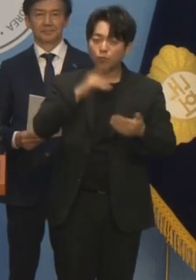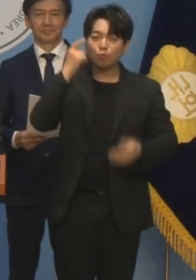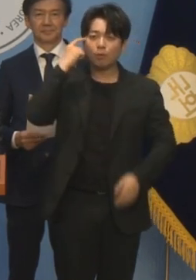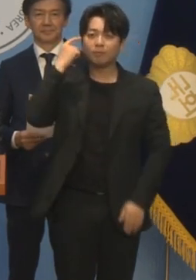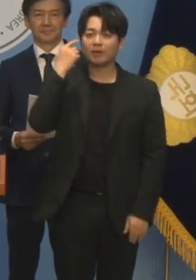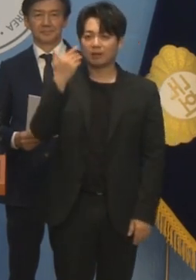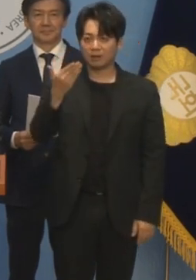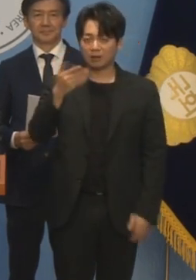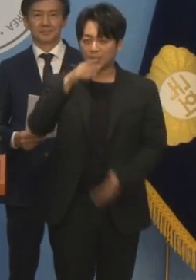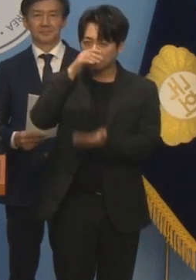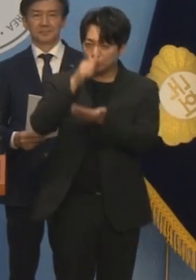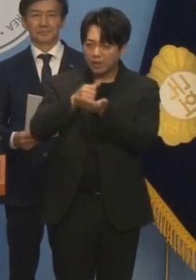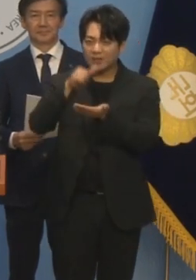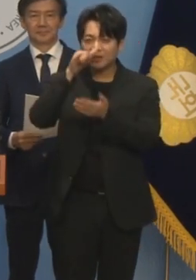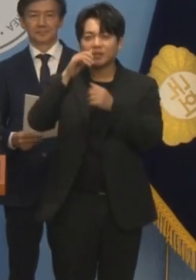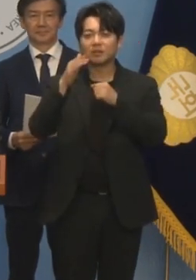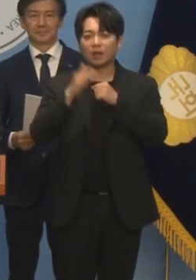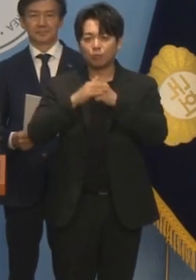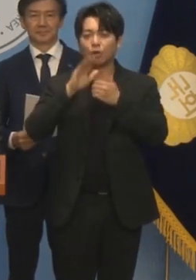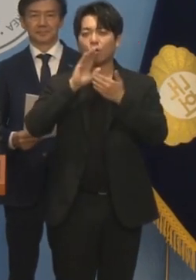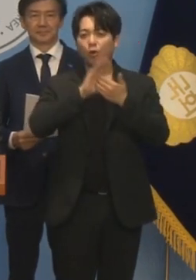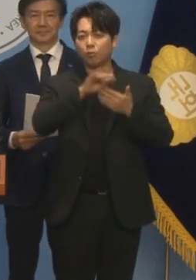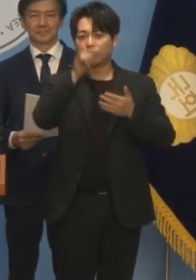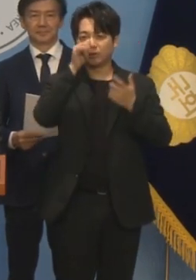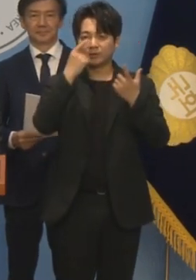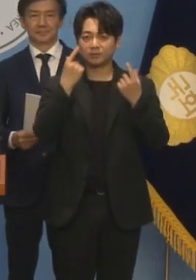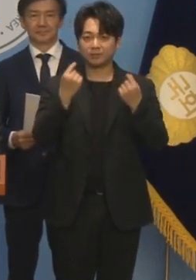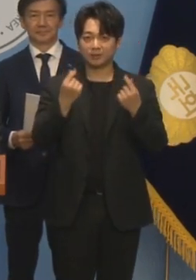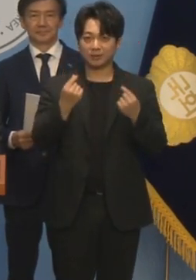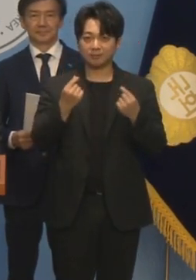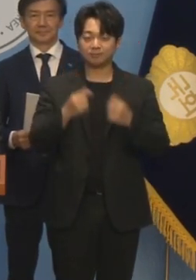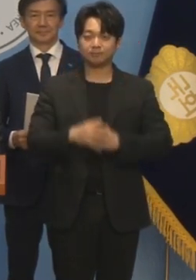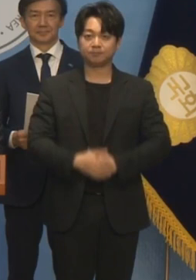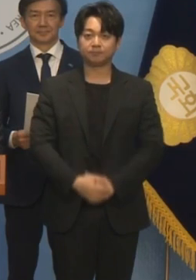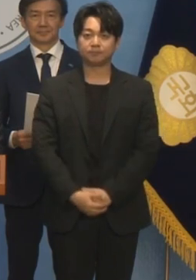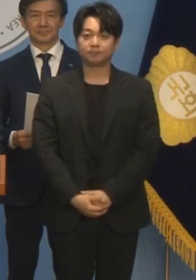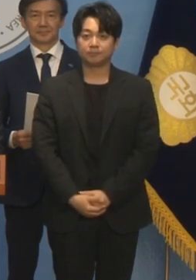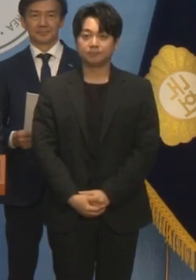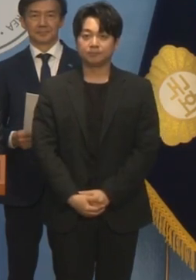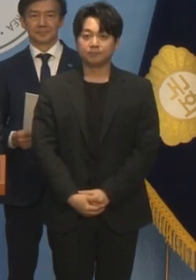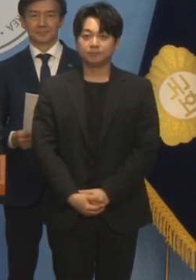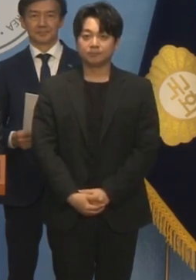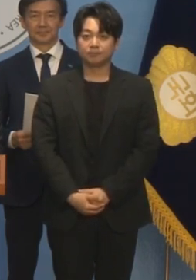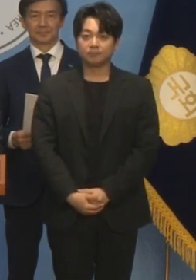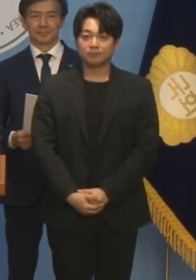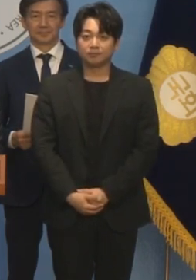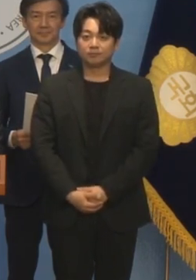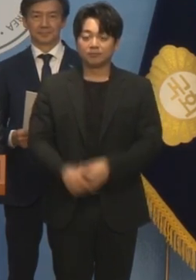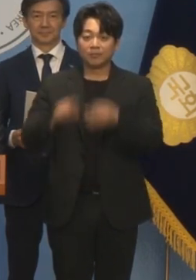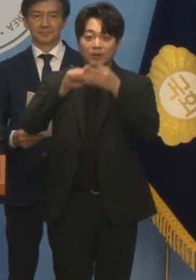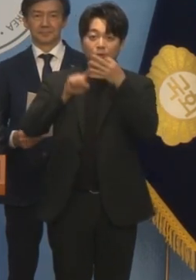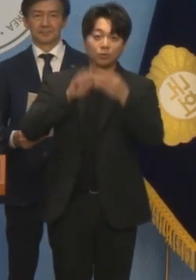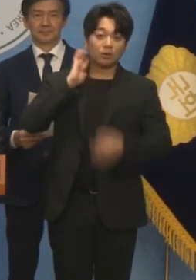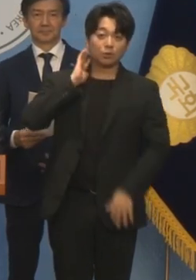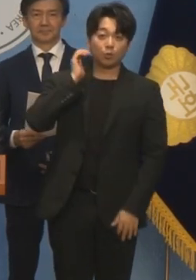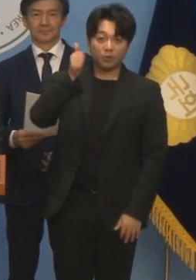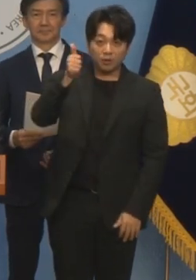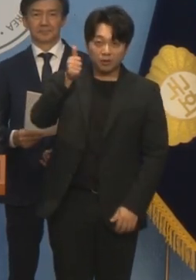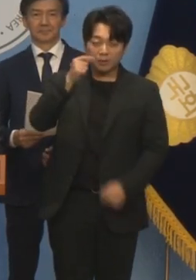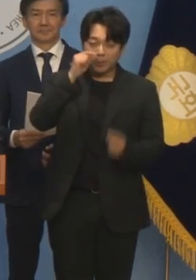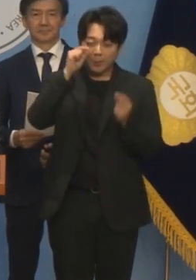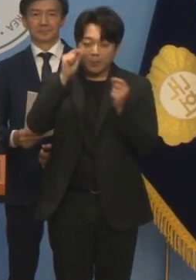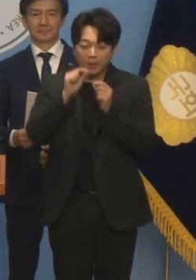거부하는 것입니다. 윤 대통령은 친윤 검사들도 못 믿어 찐윤 검사들로 김건희 씨 방탄 인사를